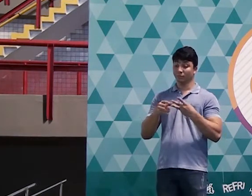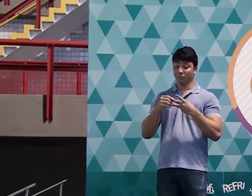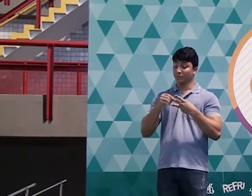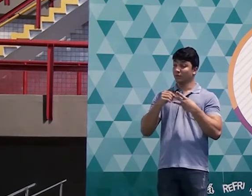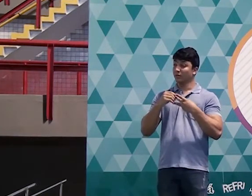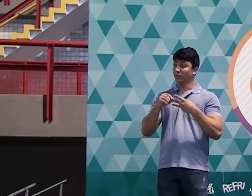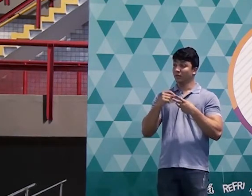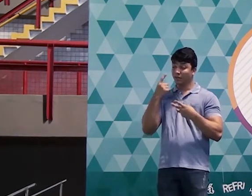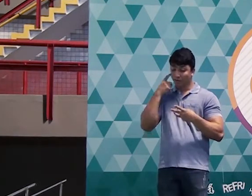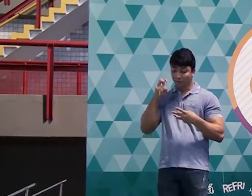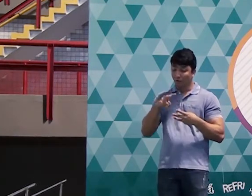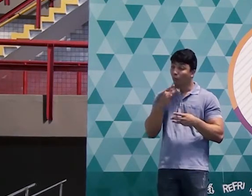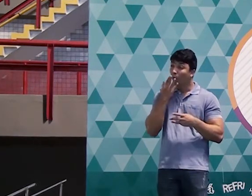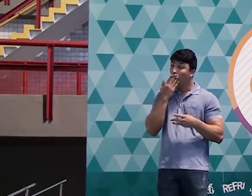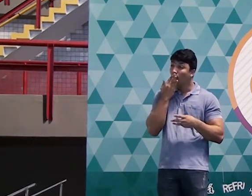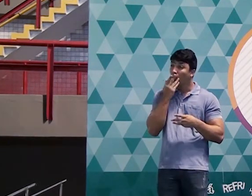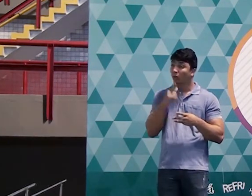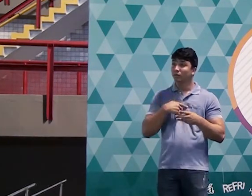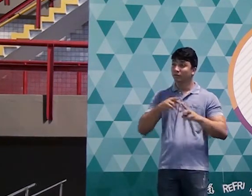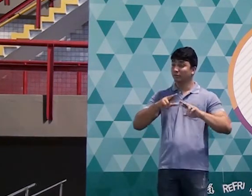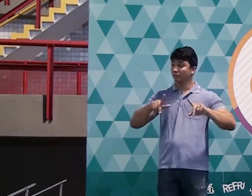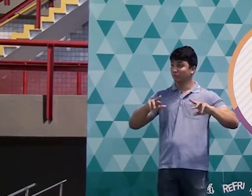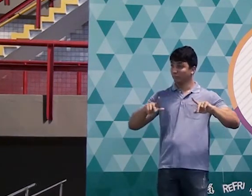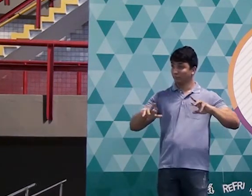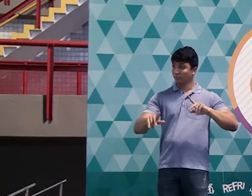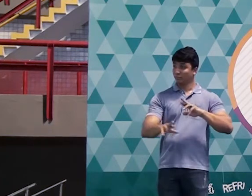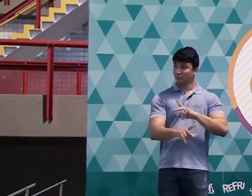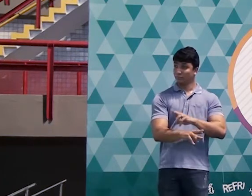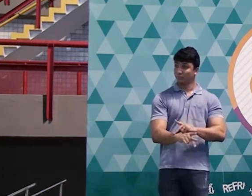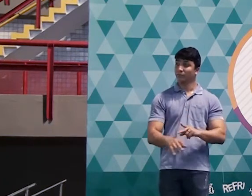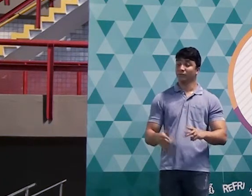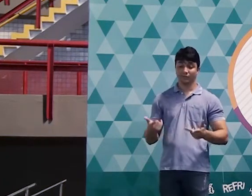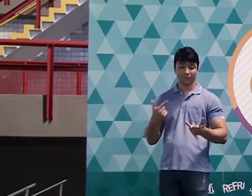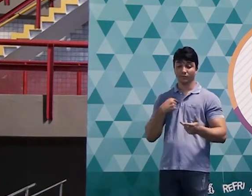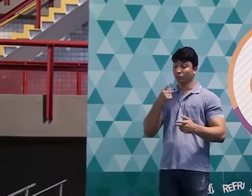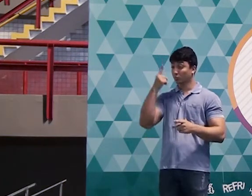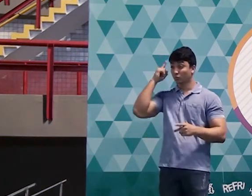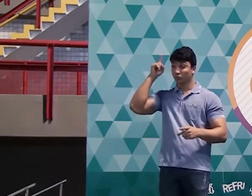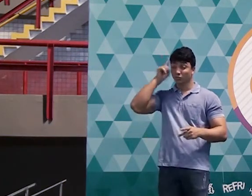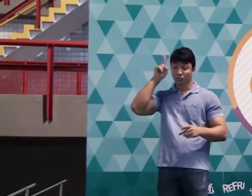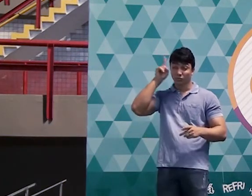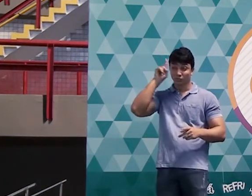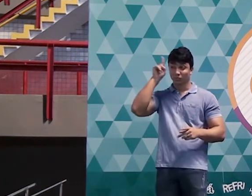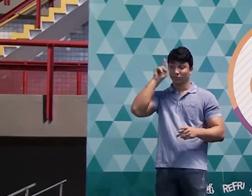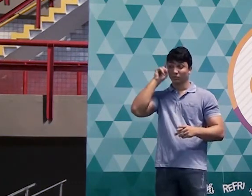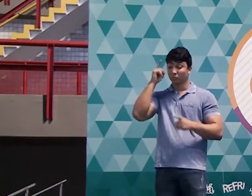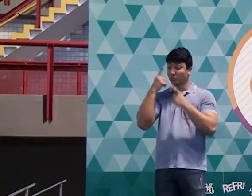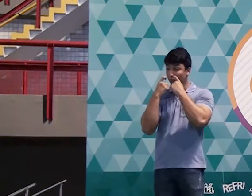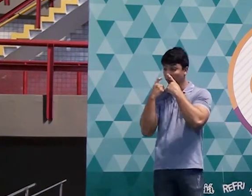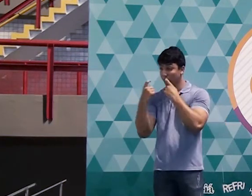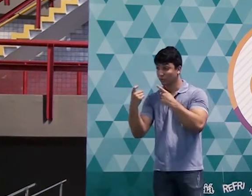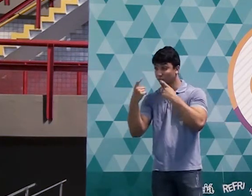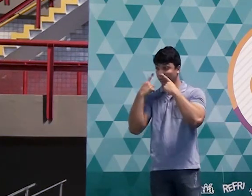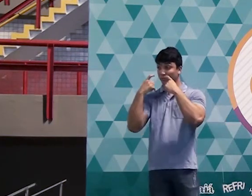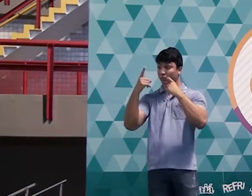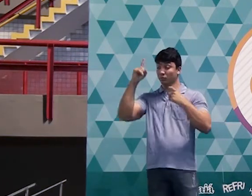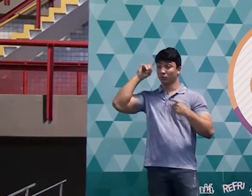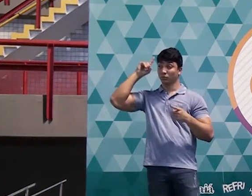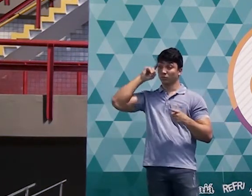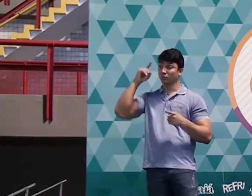para não sentir o cheiro. Todo dia é esse cheiro, tá? Então, não